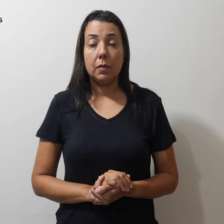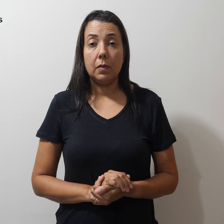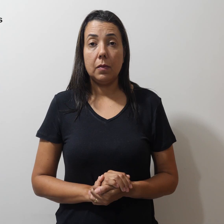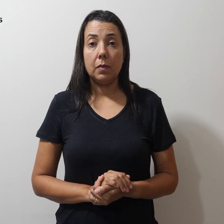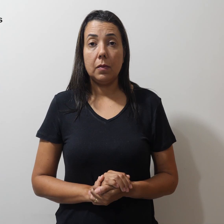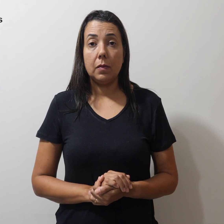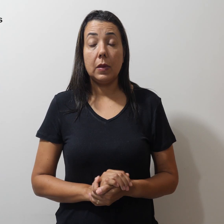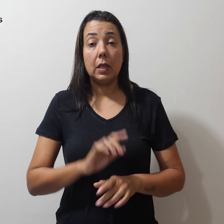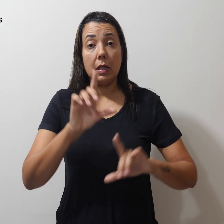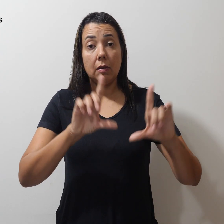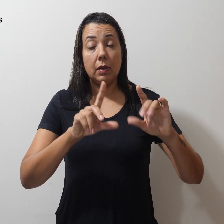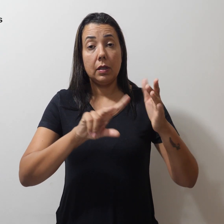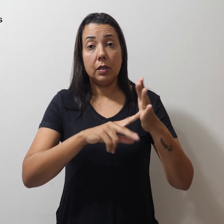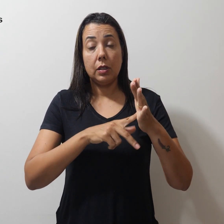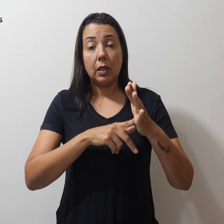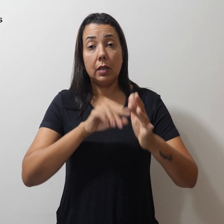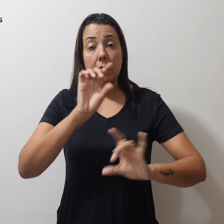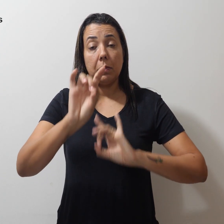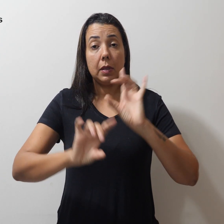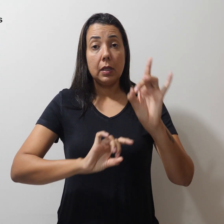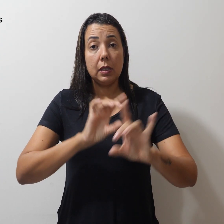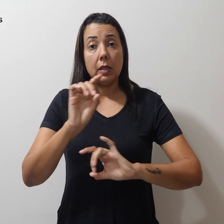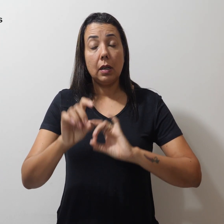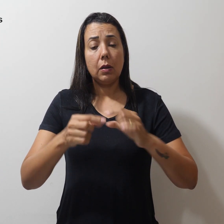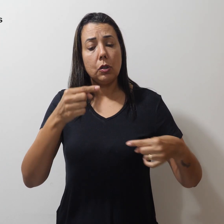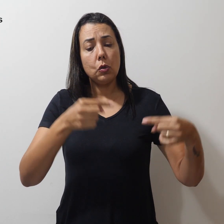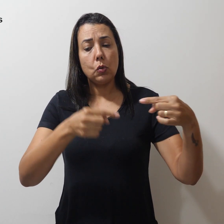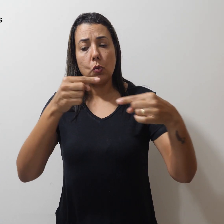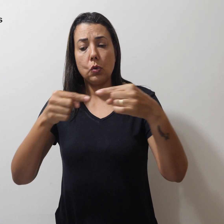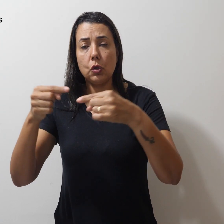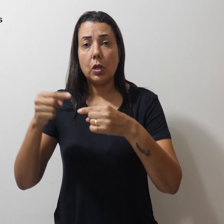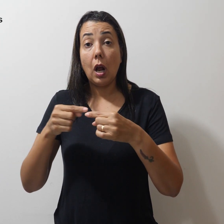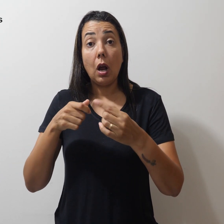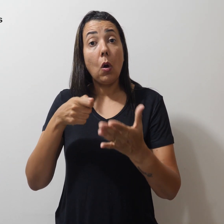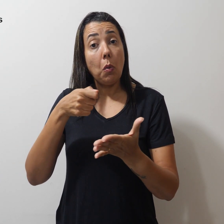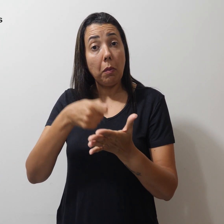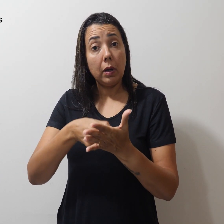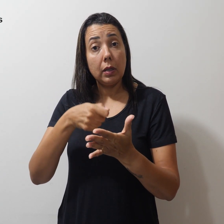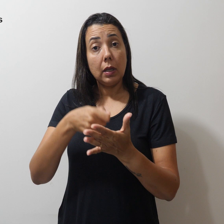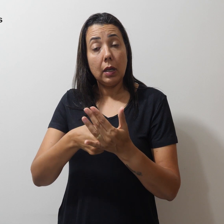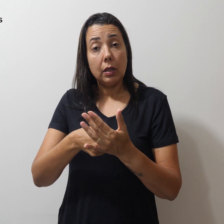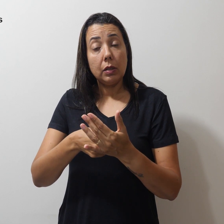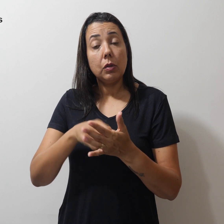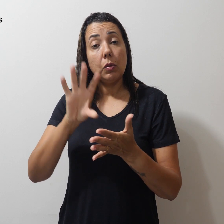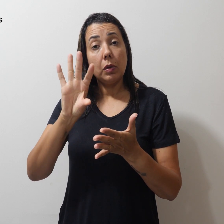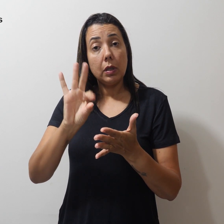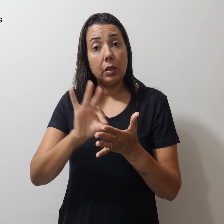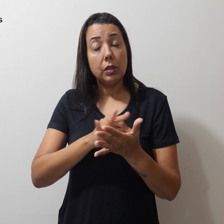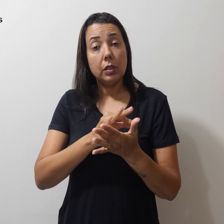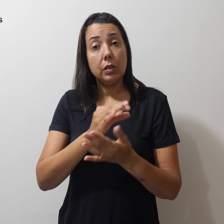TV Simpro Especial debaterá obrigatoriedade do registro no CREF.